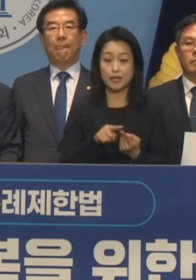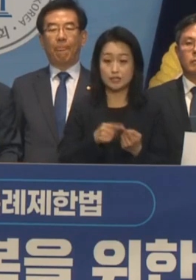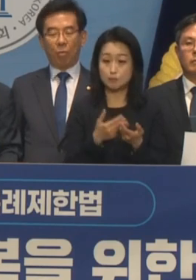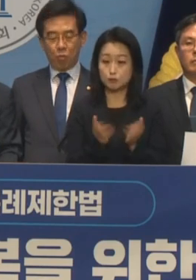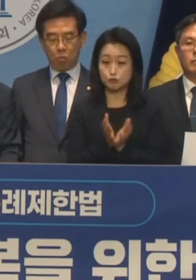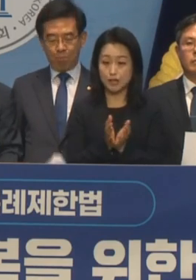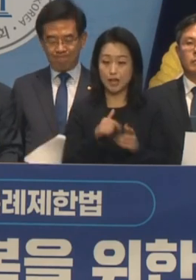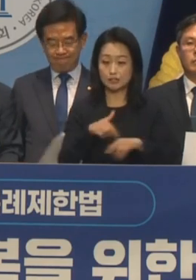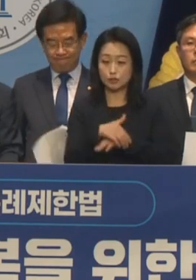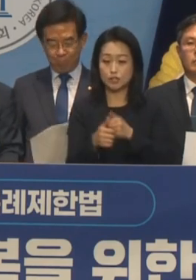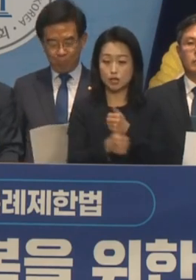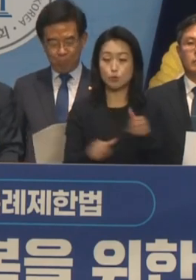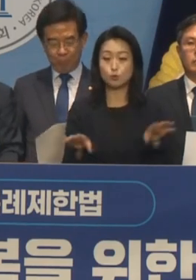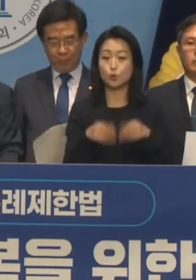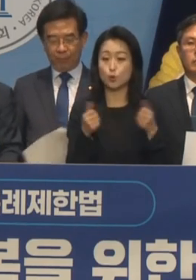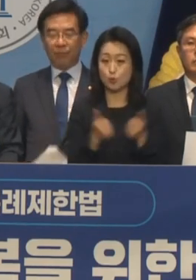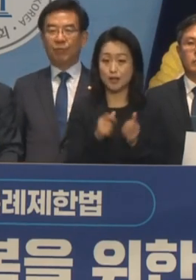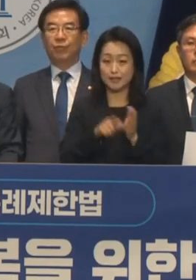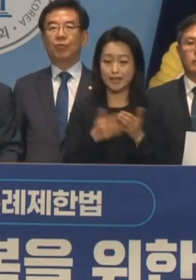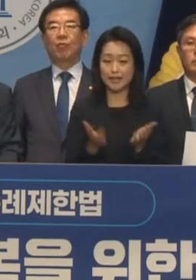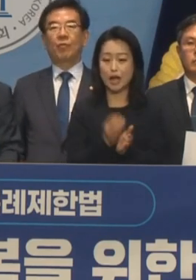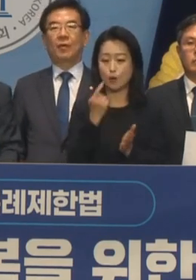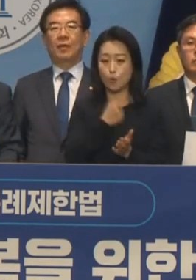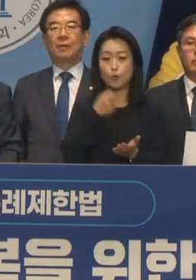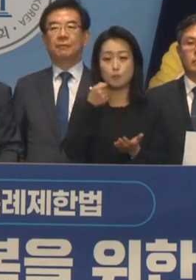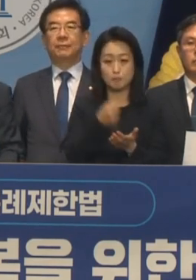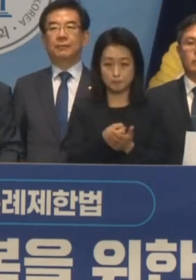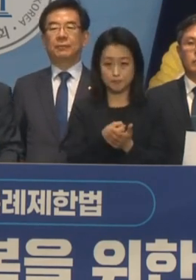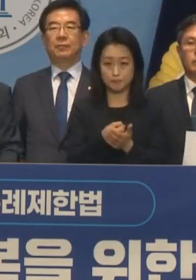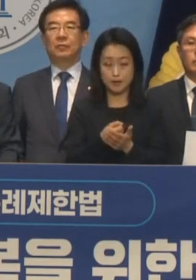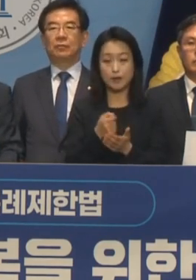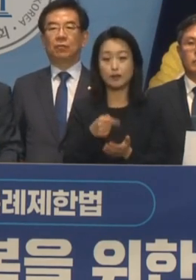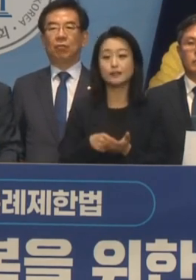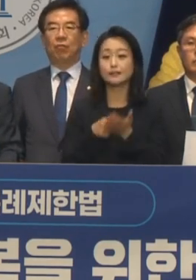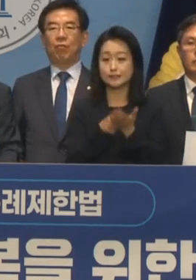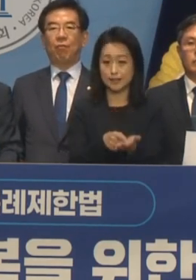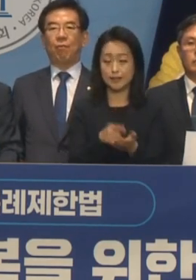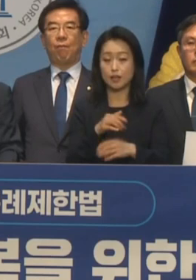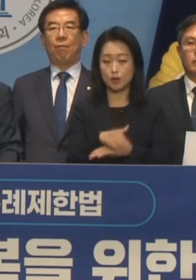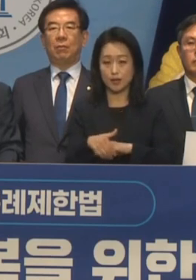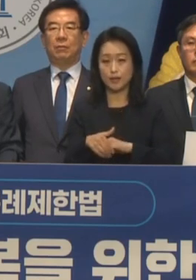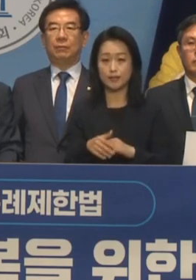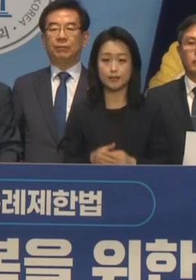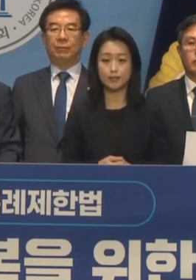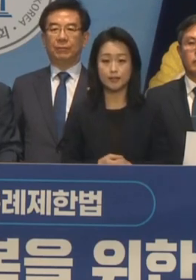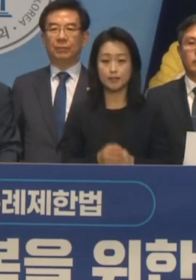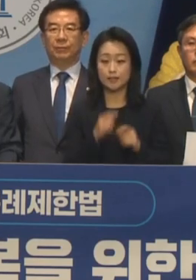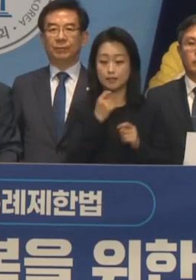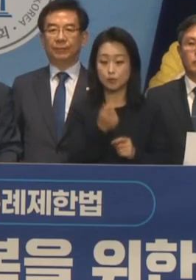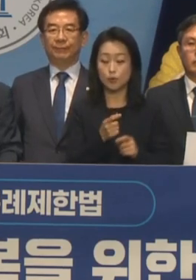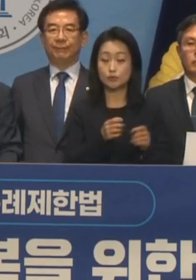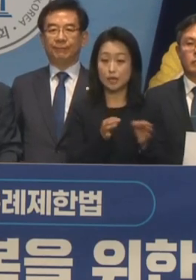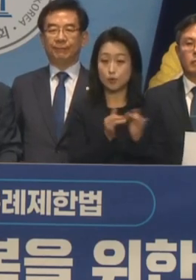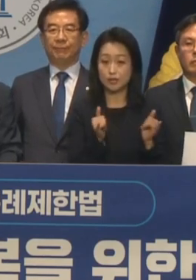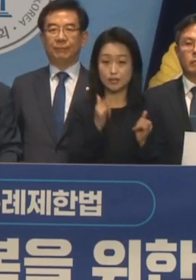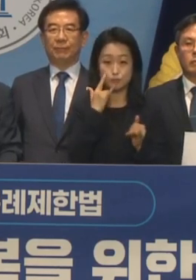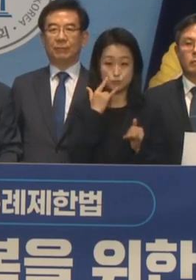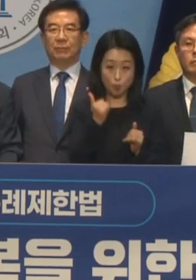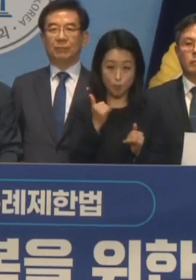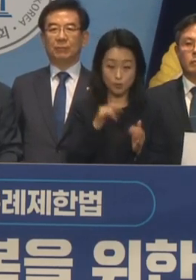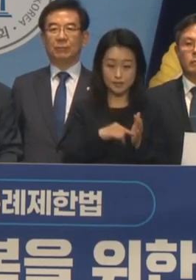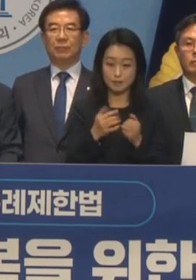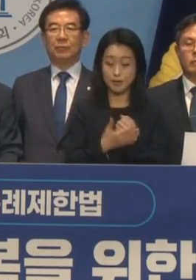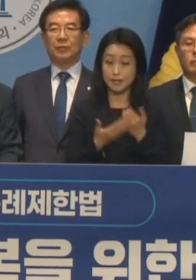민주당 정책의원총회에서 당론 법안으로 추진할 것을 건의할 계획입니다. 소상공인 학부모